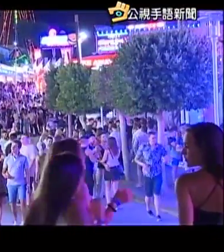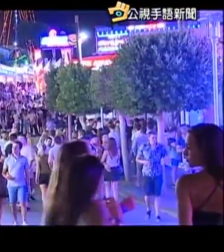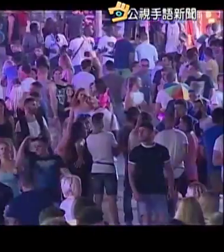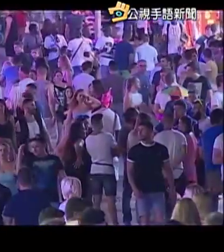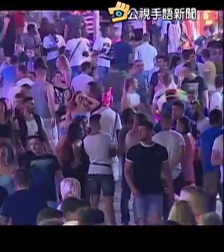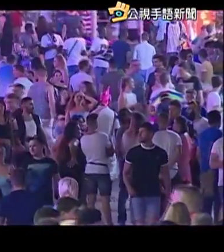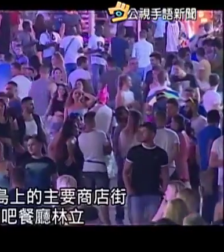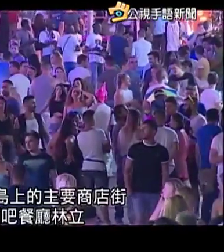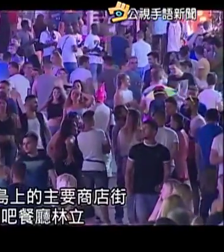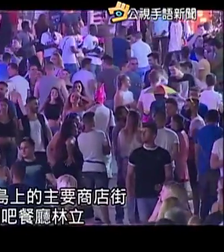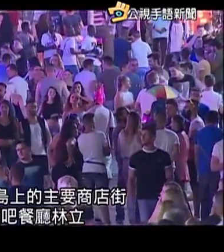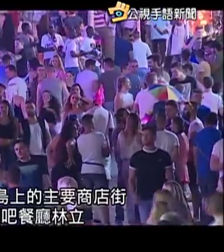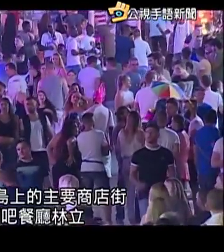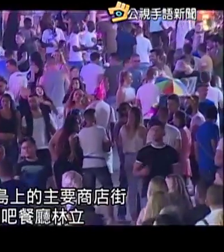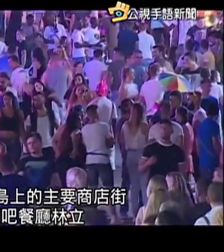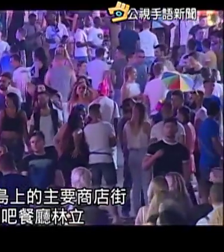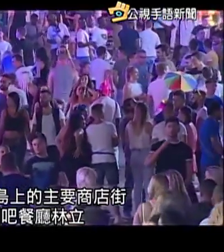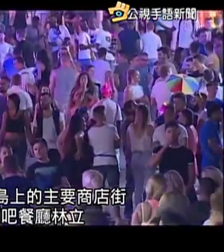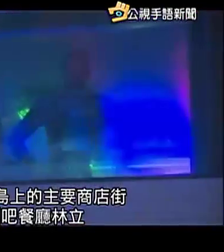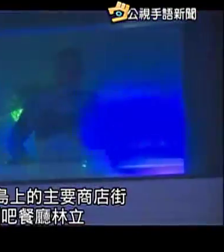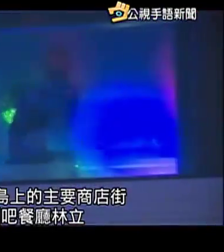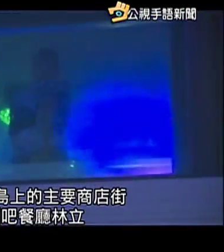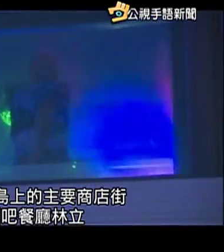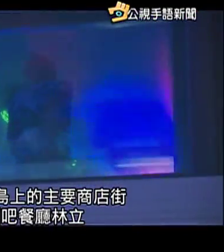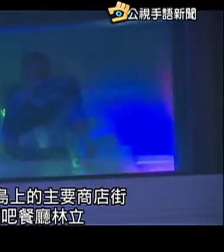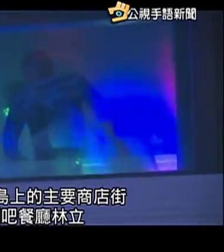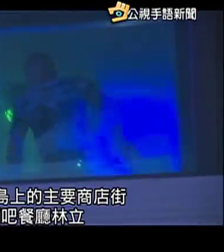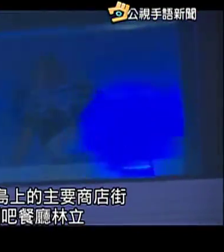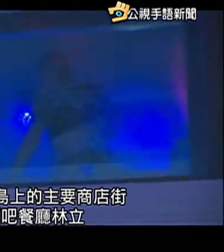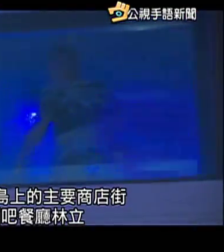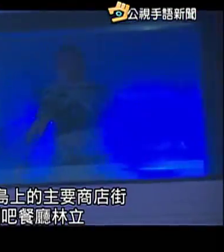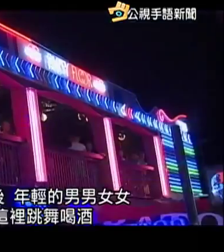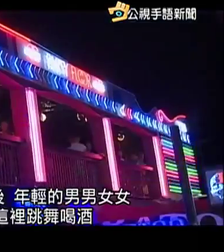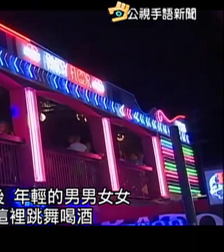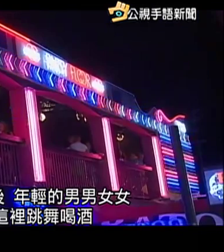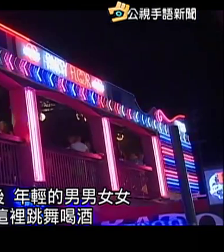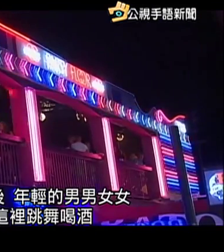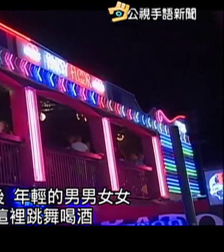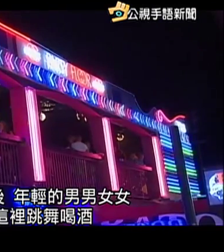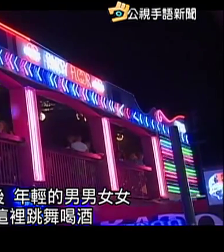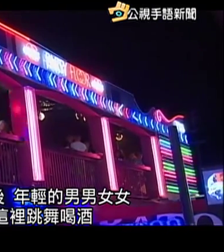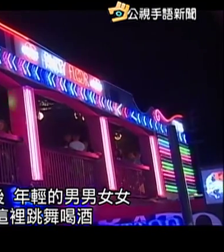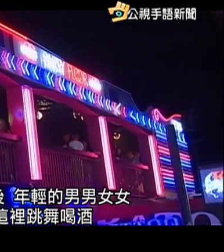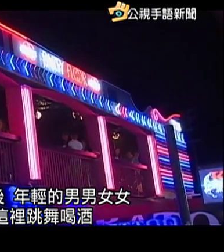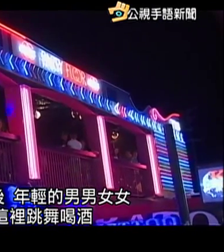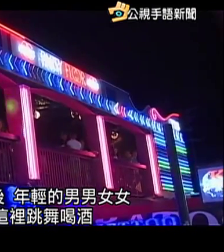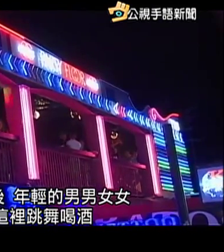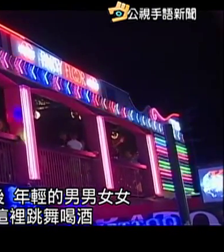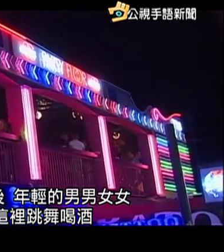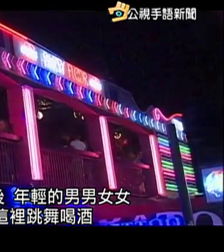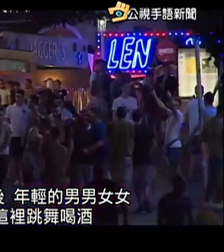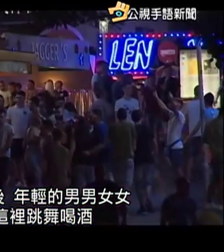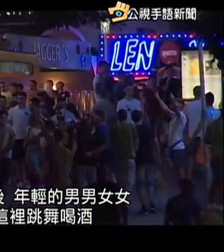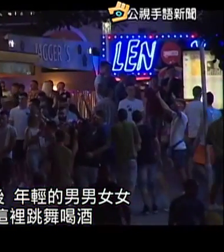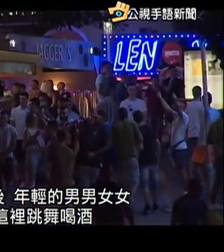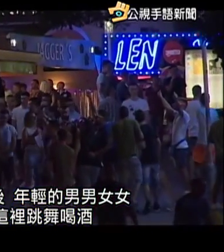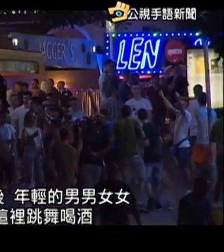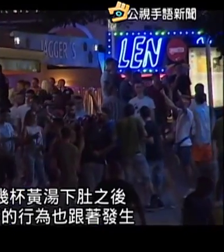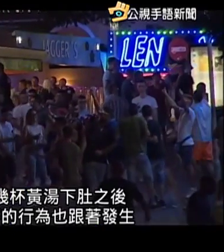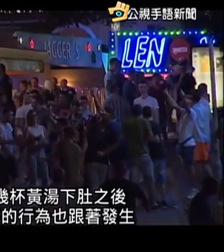马略卡岛上的主要商店街、酒吧、餐厅林立，入夜之后，年轻的男男女女在这里跳舞喝酒。有些人几